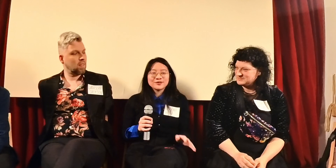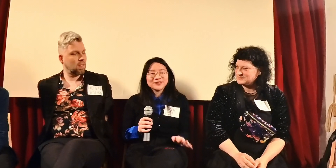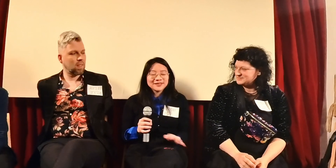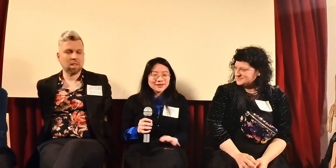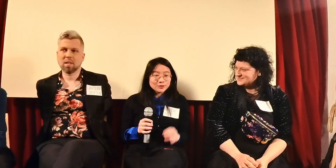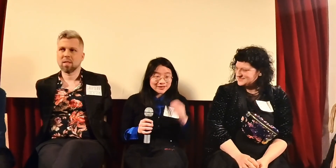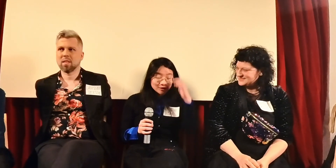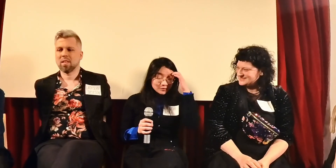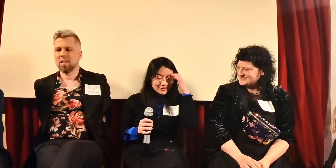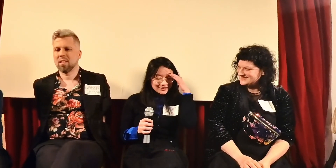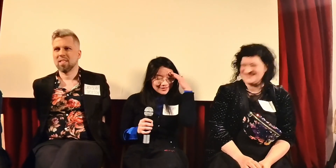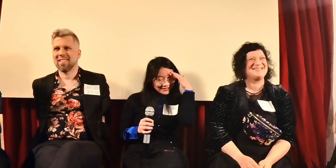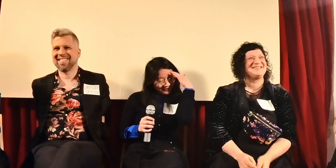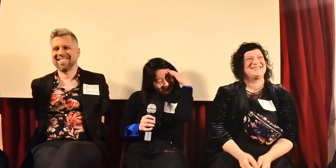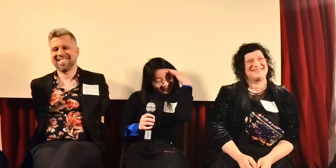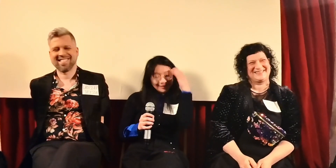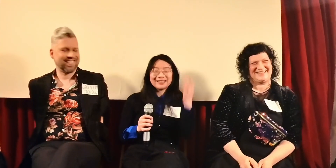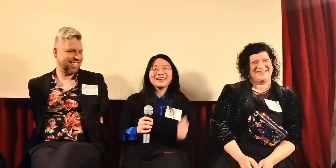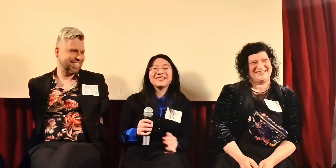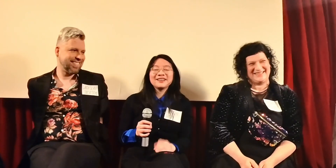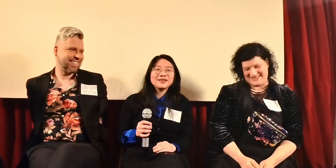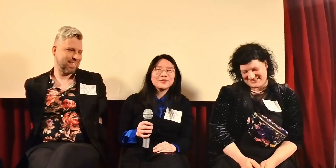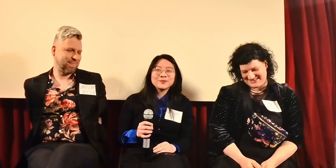Já jsem taková umělkyně nedopatřením.